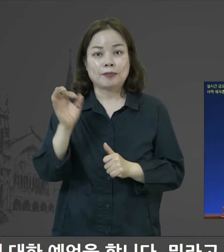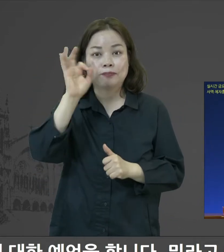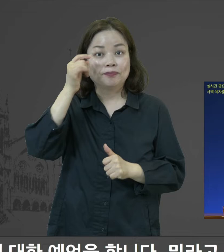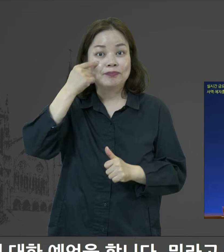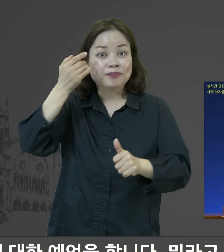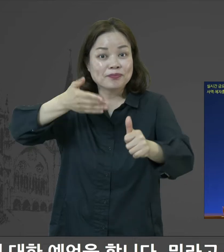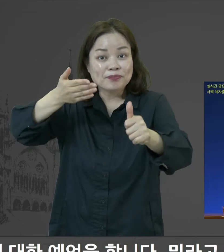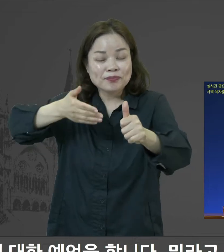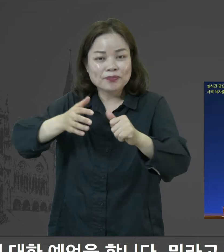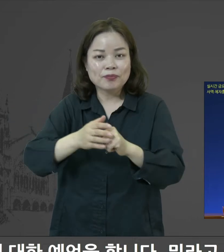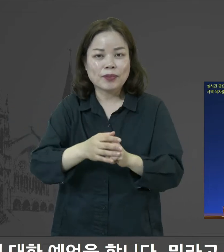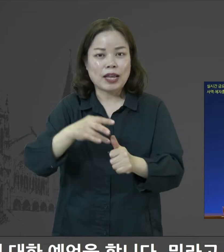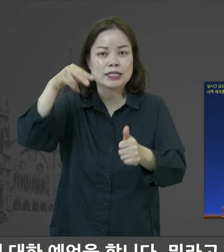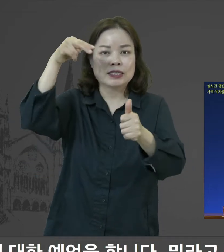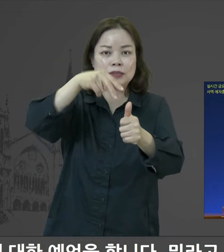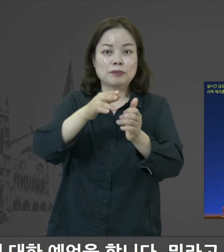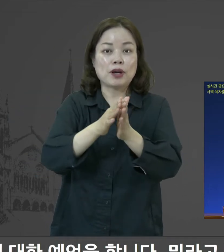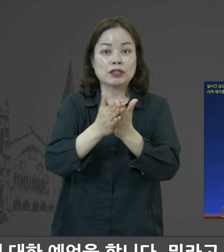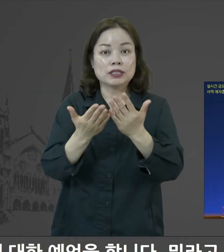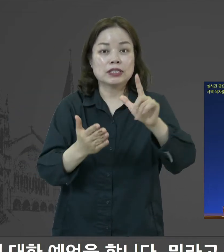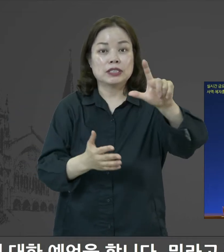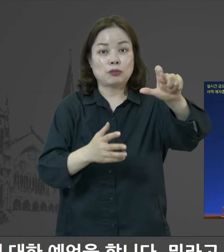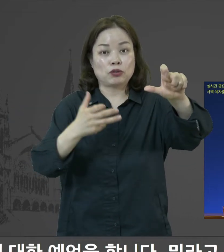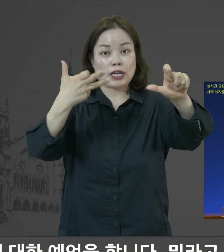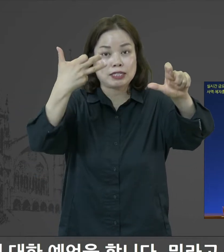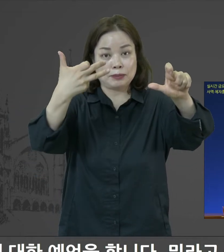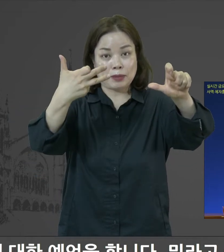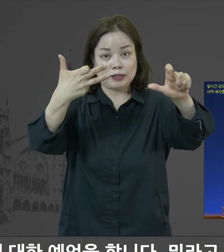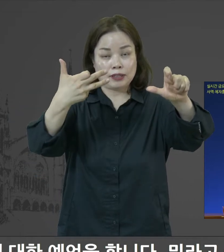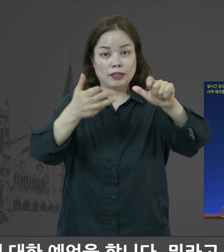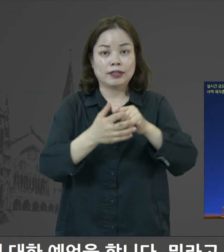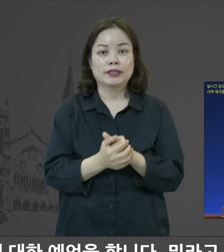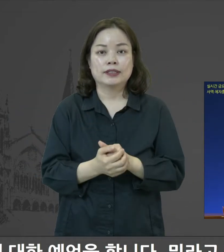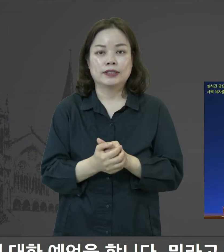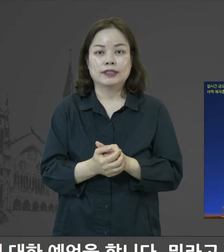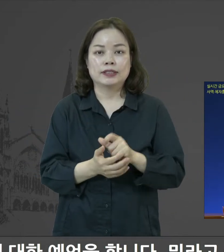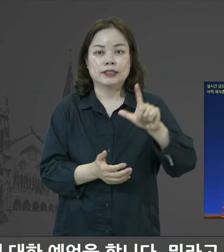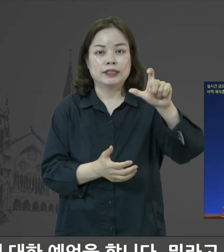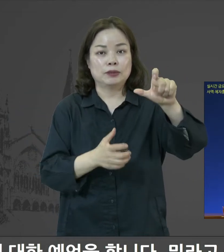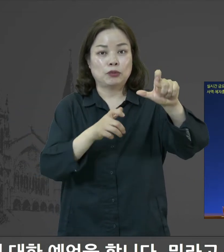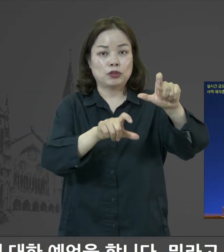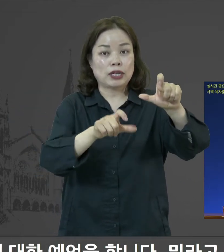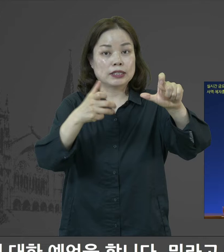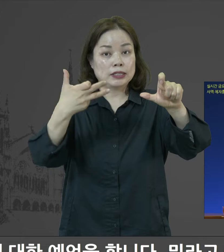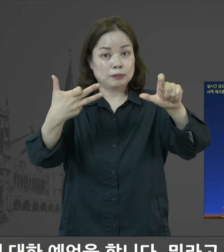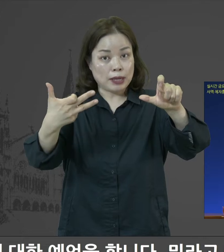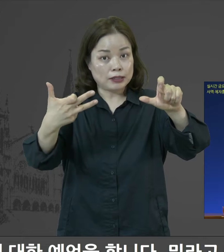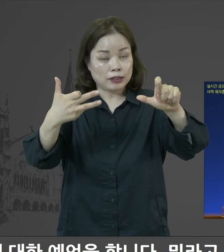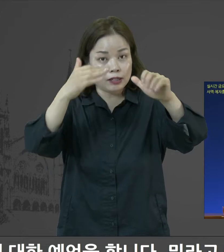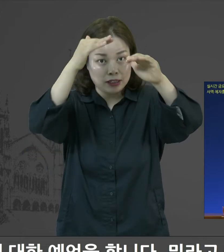찾아보십시다. 신명기 15장 18절 앞으로 이동하셔서 신명기 15장 18절에 보면